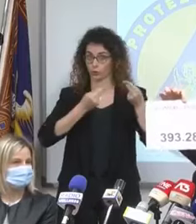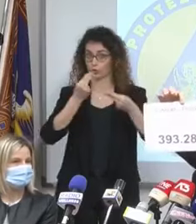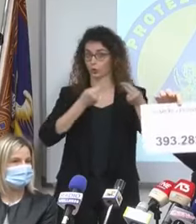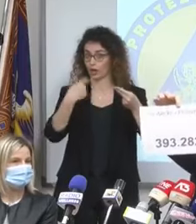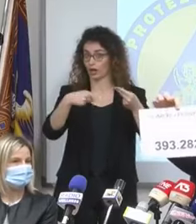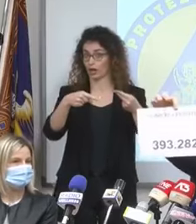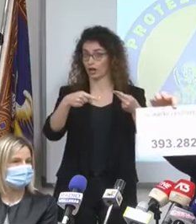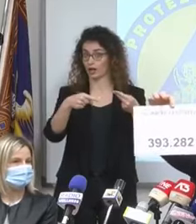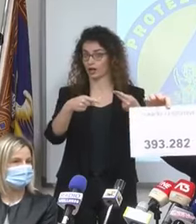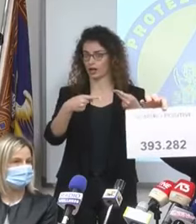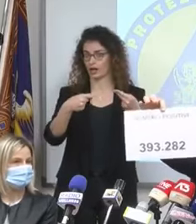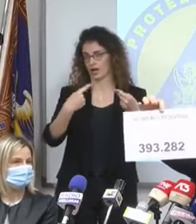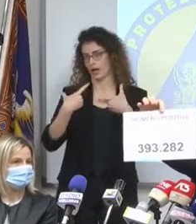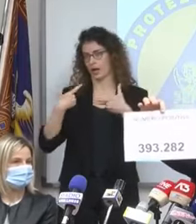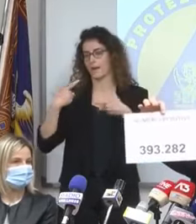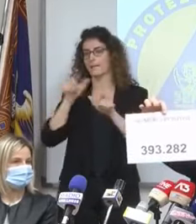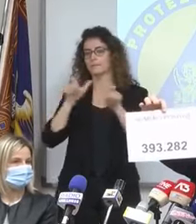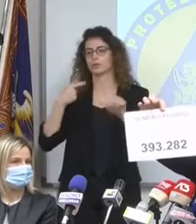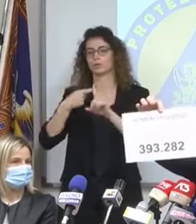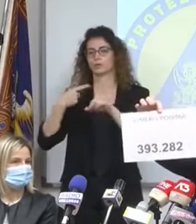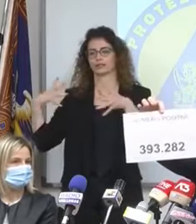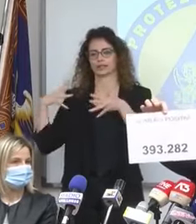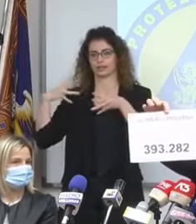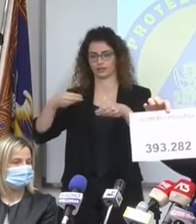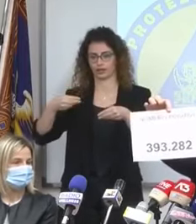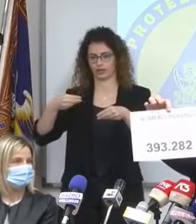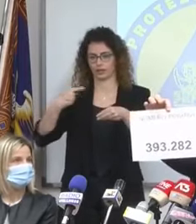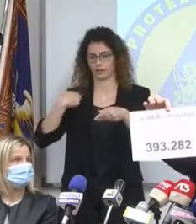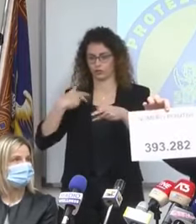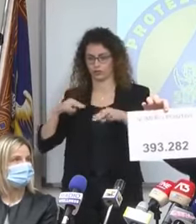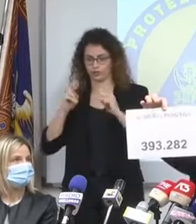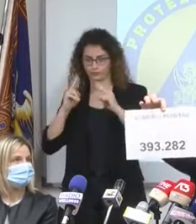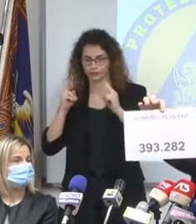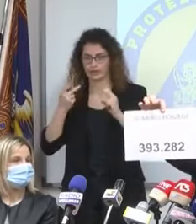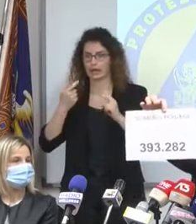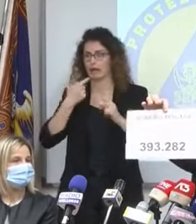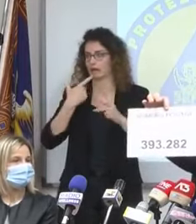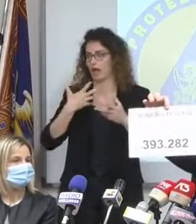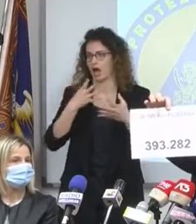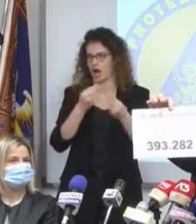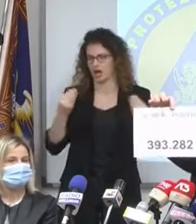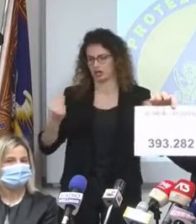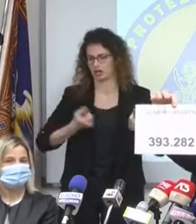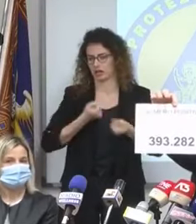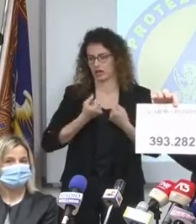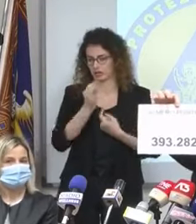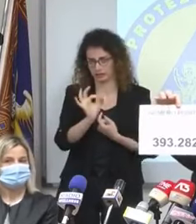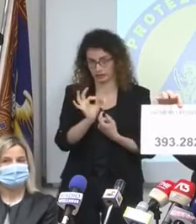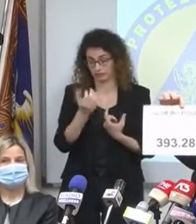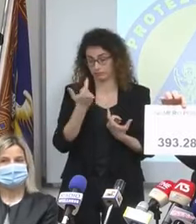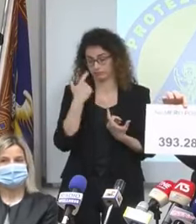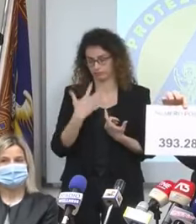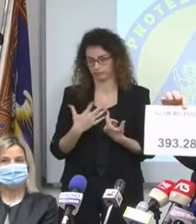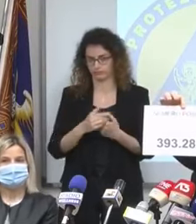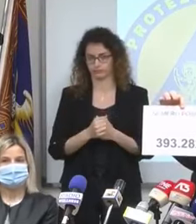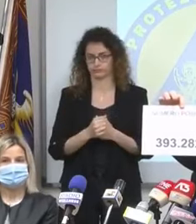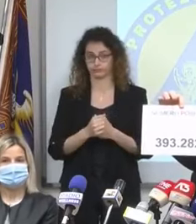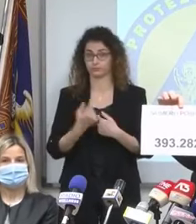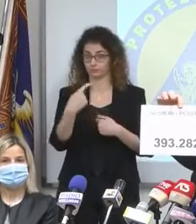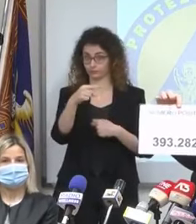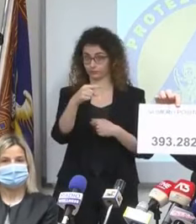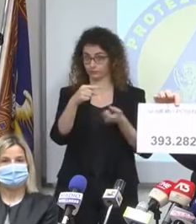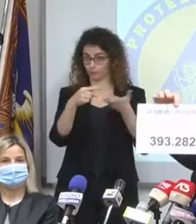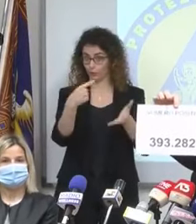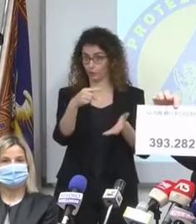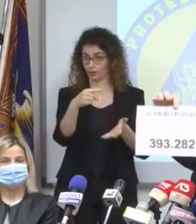il totale dei positivi che noi abbiamo intercettato, poi chissà quanti ce ne sono stati e ce ne sono asintomatici. Di questi,